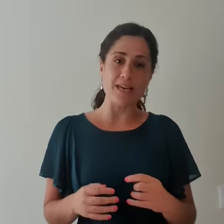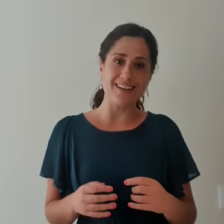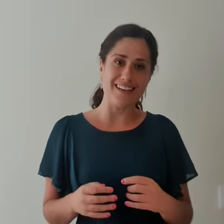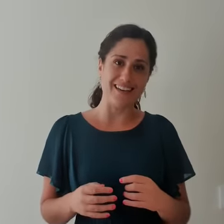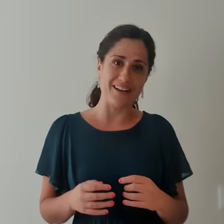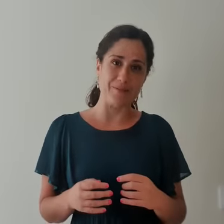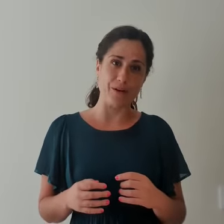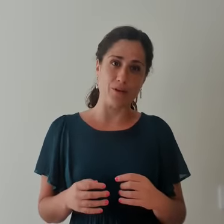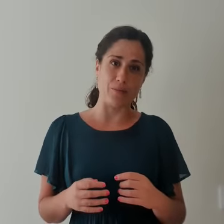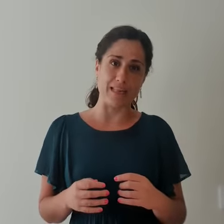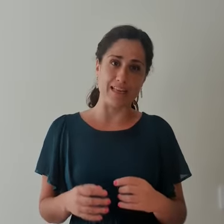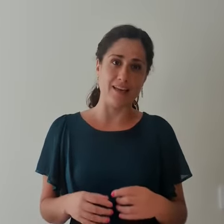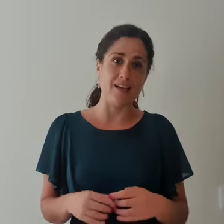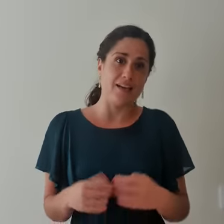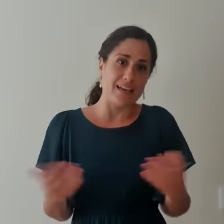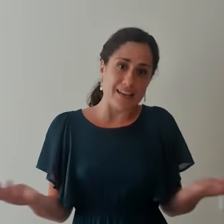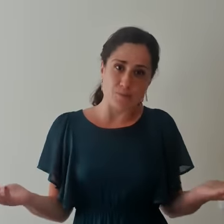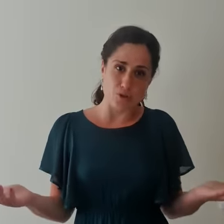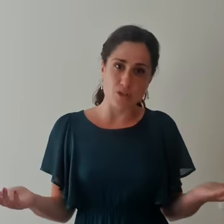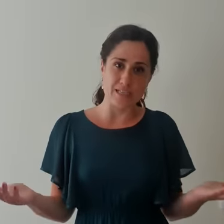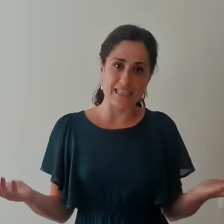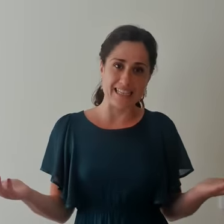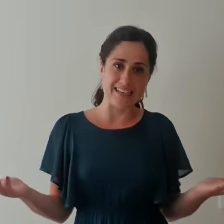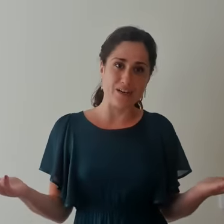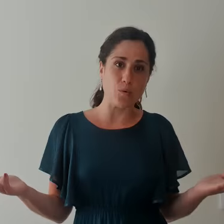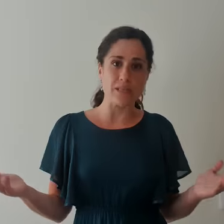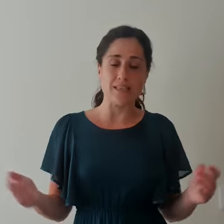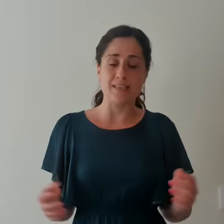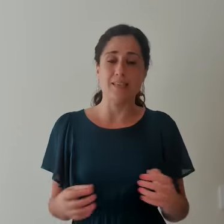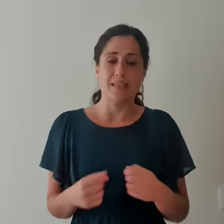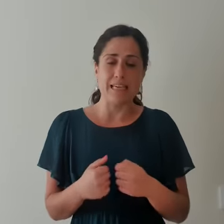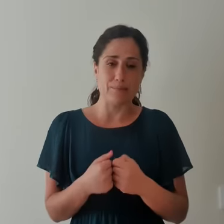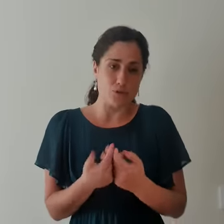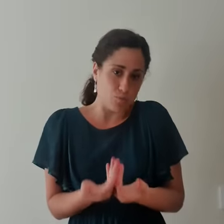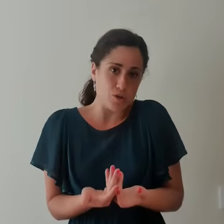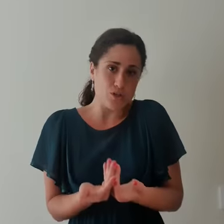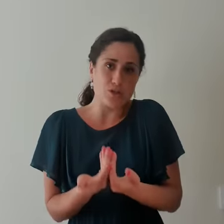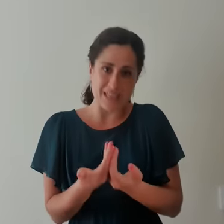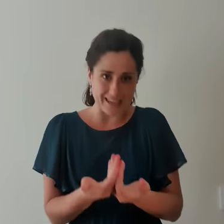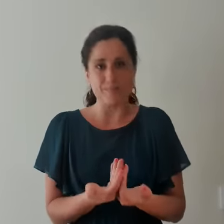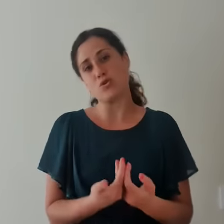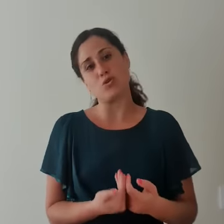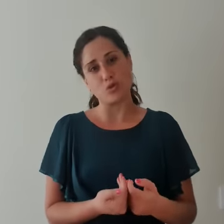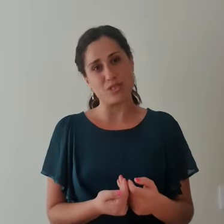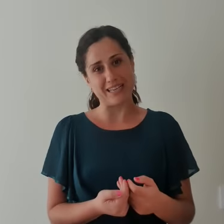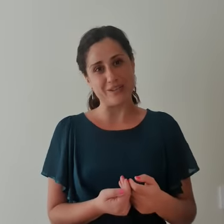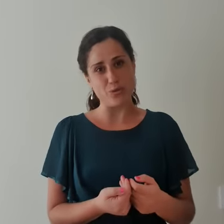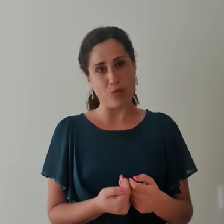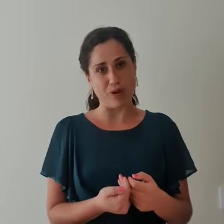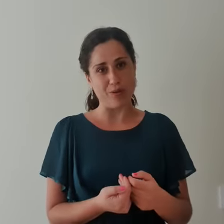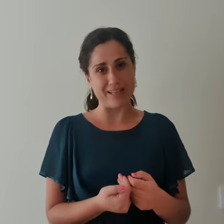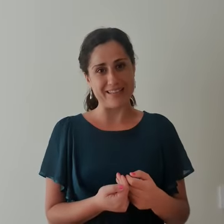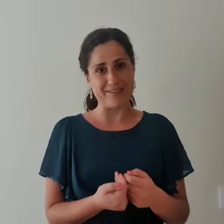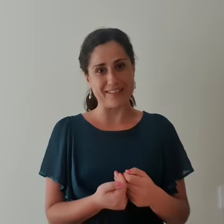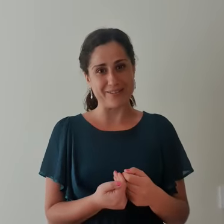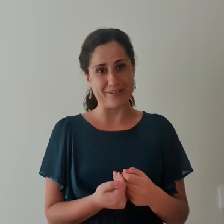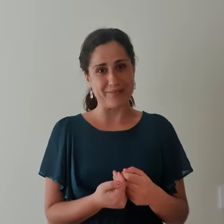economía y en el empleo de Madrid. Queremos que se tengan en cuenta y, por supuesto, seguiremos con nuestra actitud colaborativa dentro del